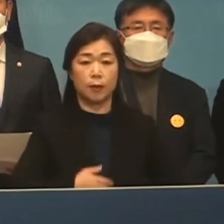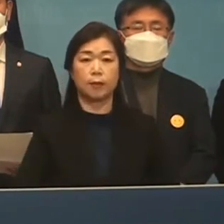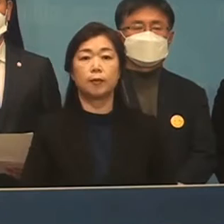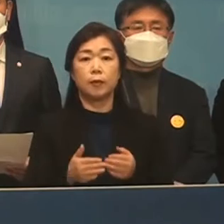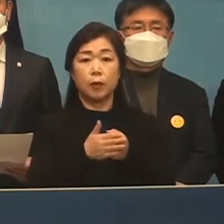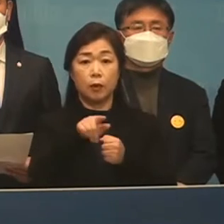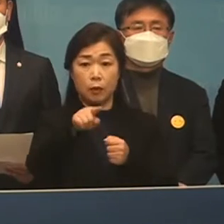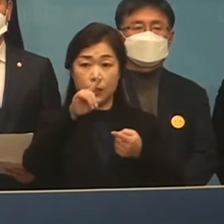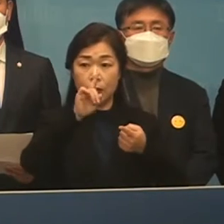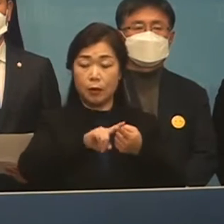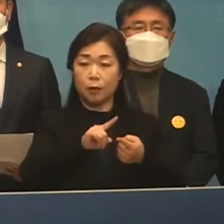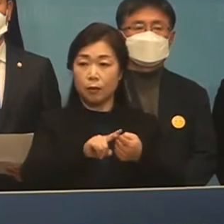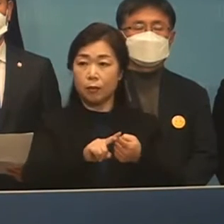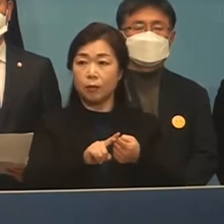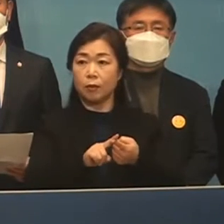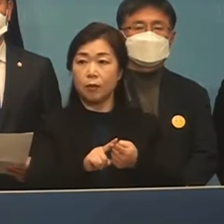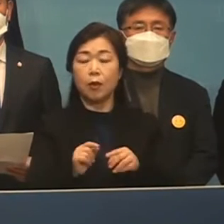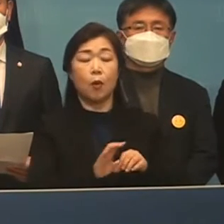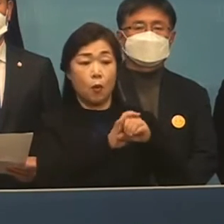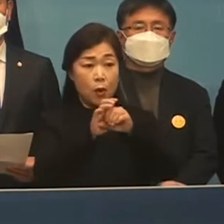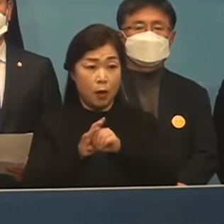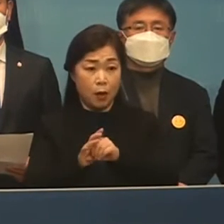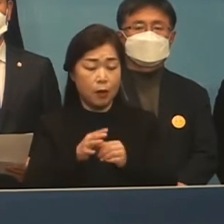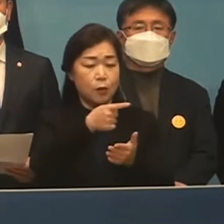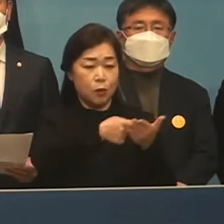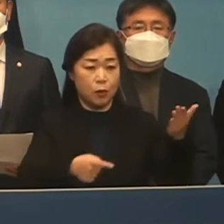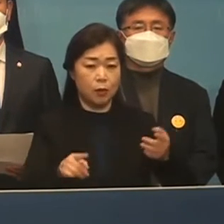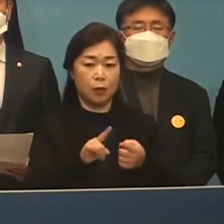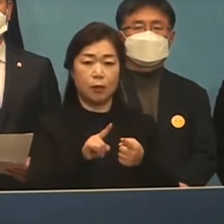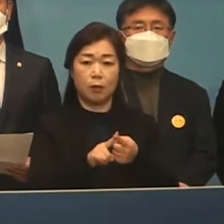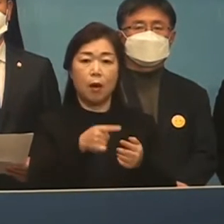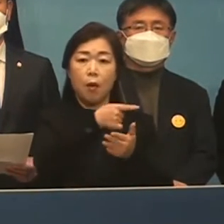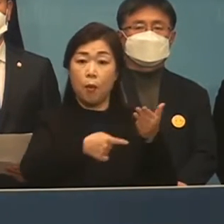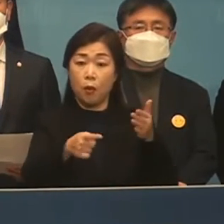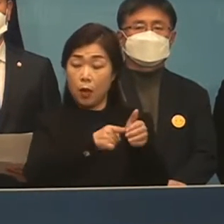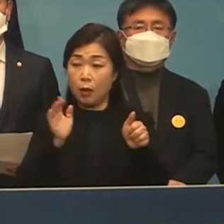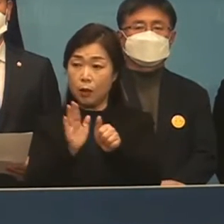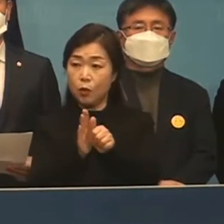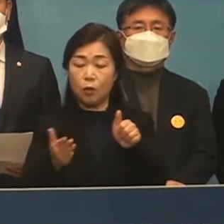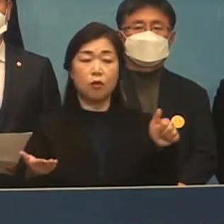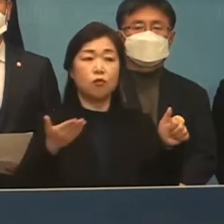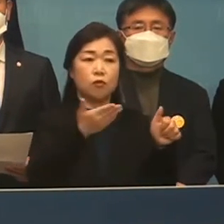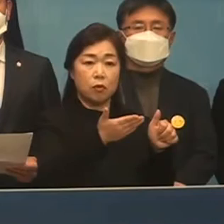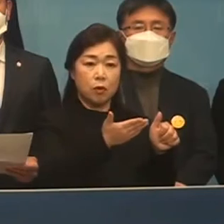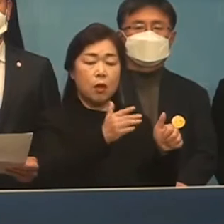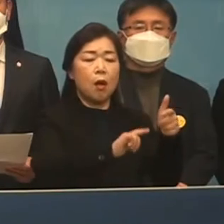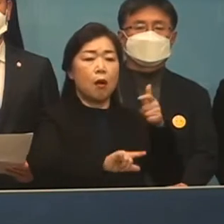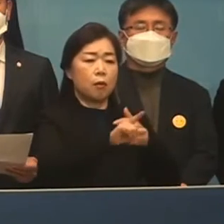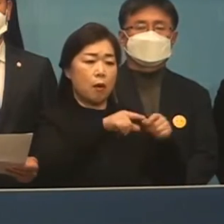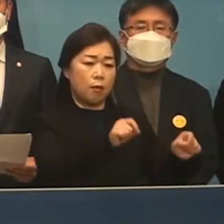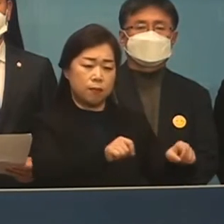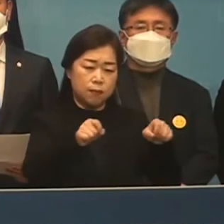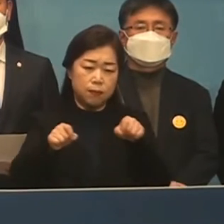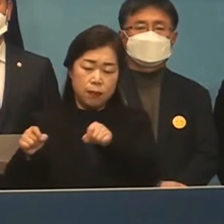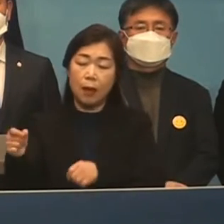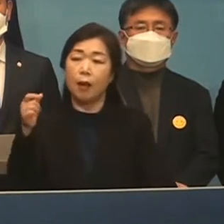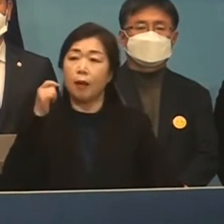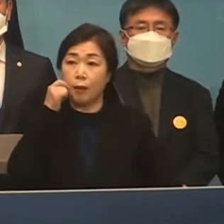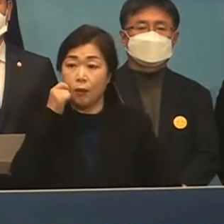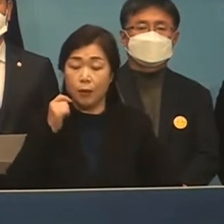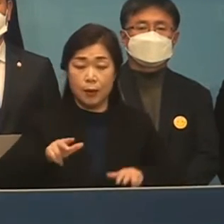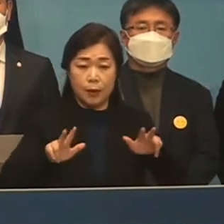그런 점에서 코로나 손실에 따른 보상과 지원이 늦춰져서는 안 되고